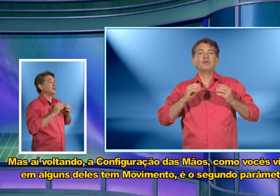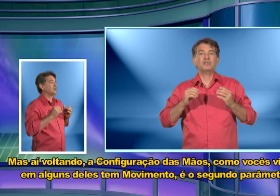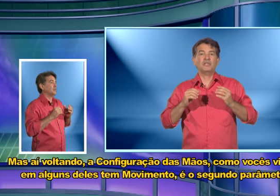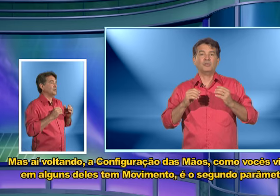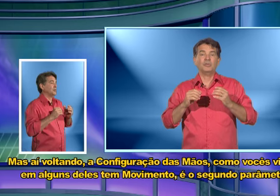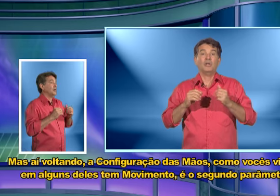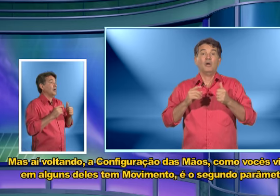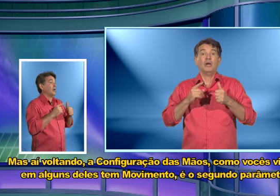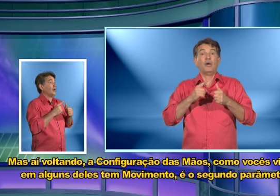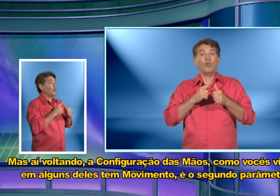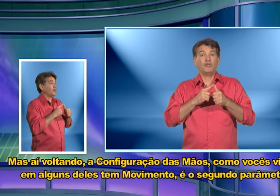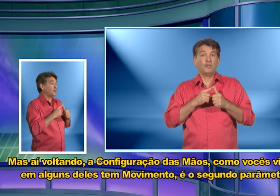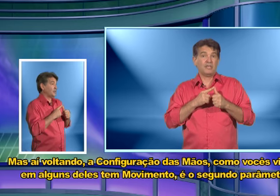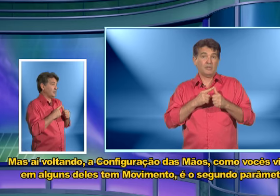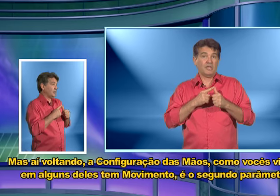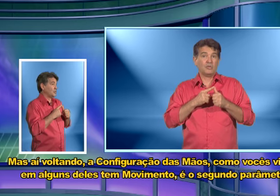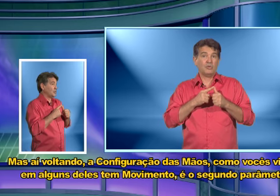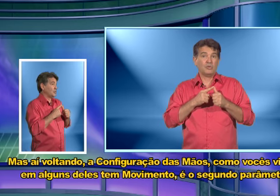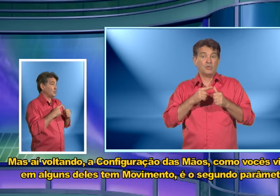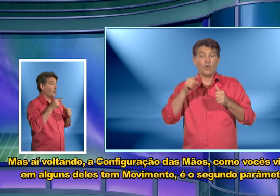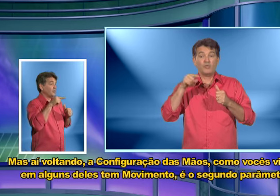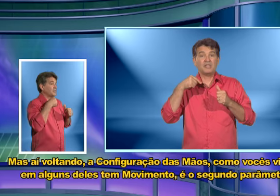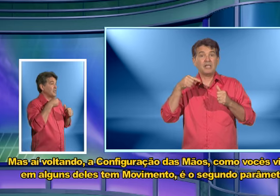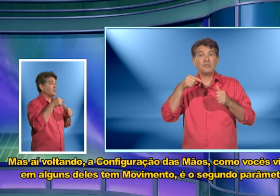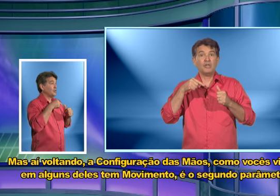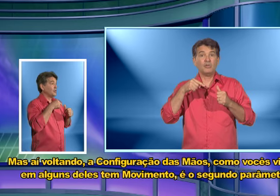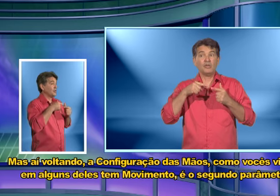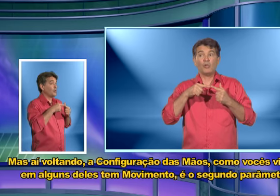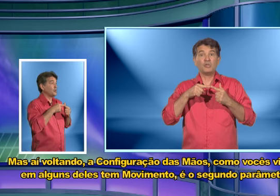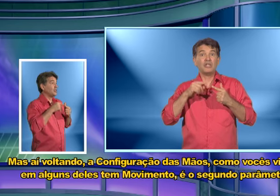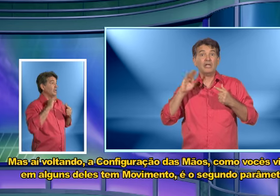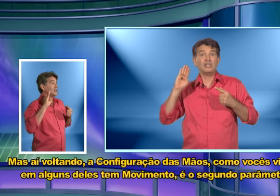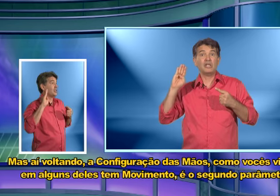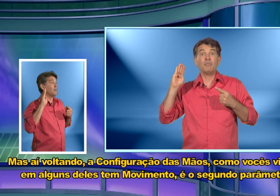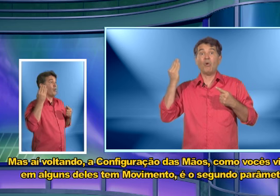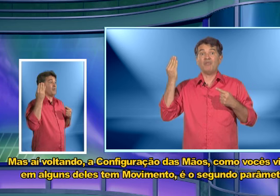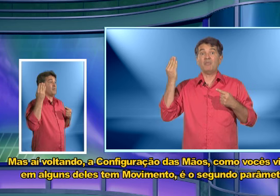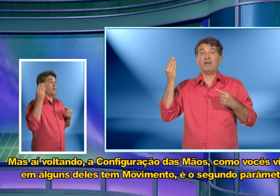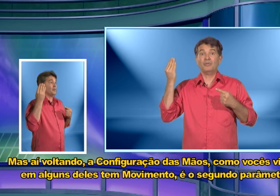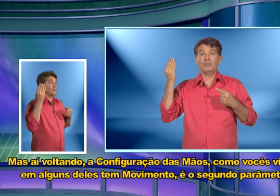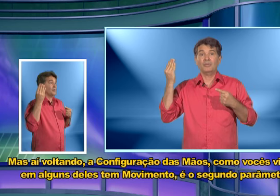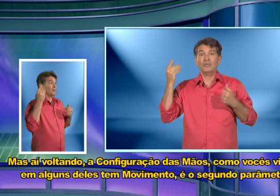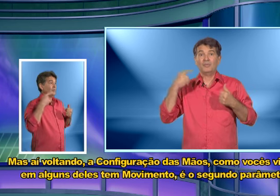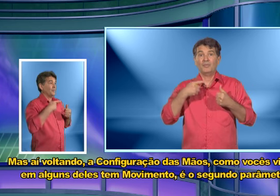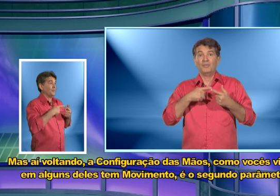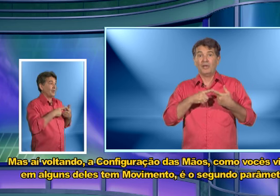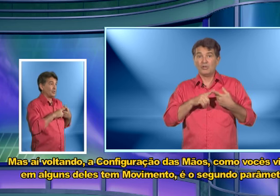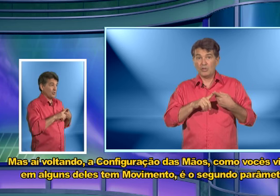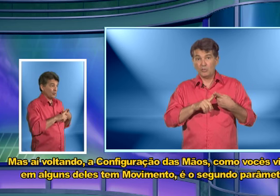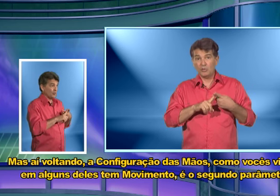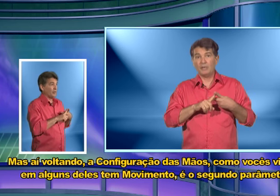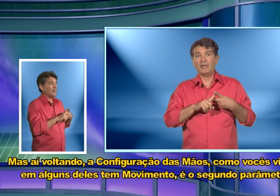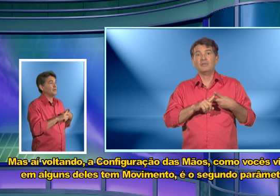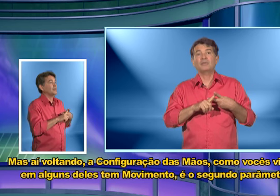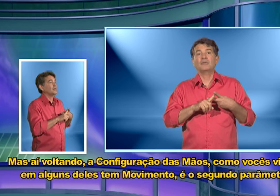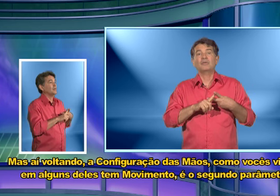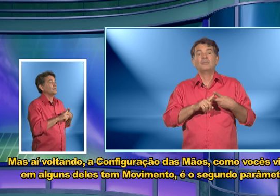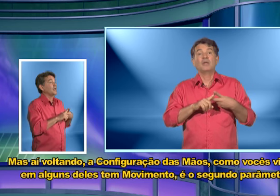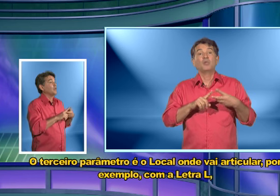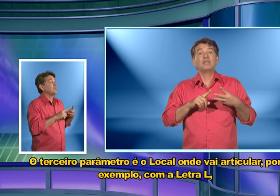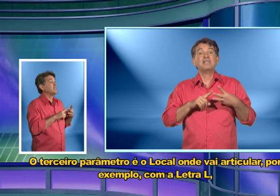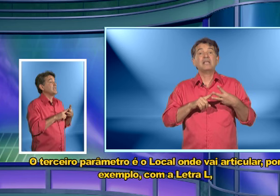Mas aí, voltando, a configuração das mãos. Como vocês viram, em alguns deles tem movimento, é o segundo